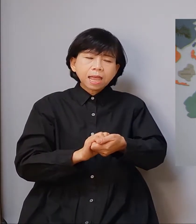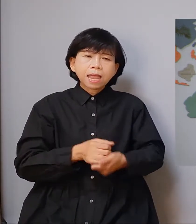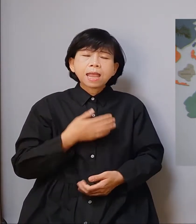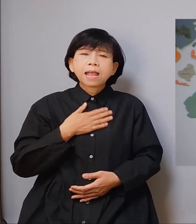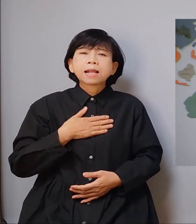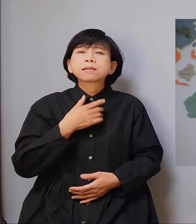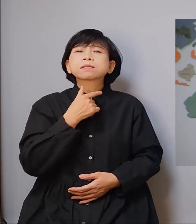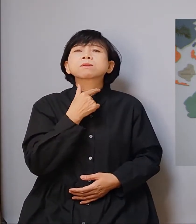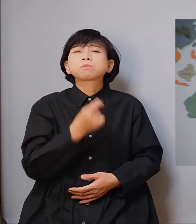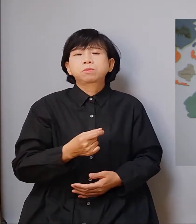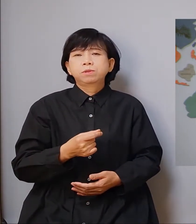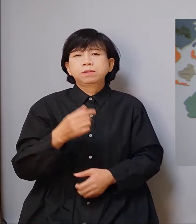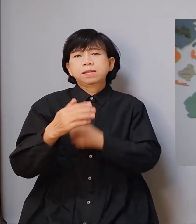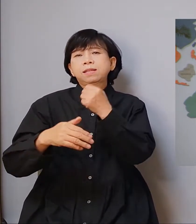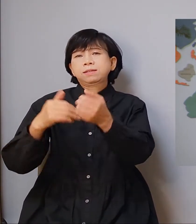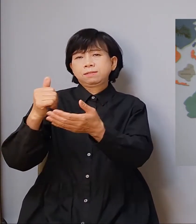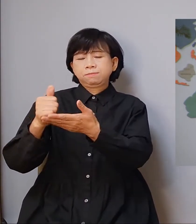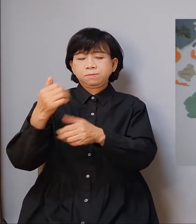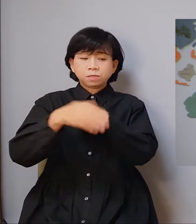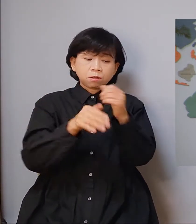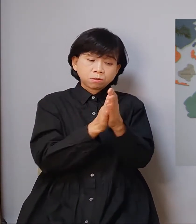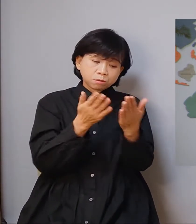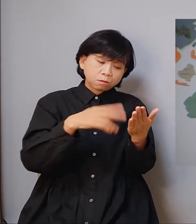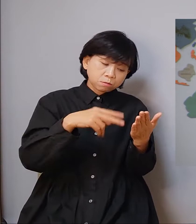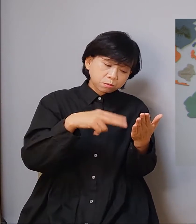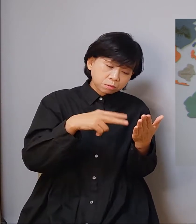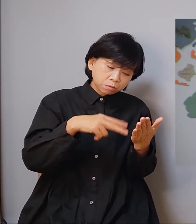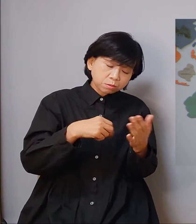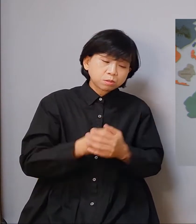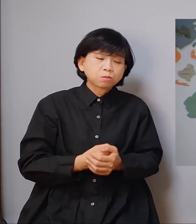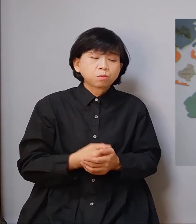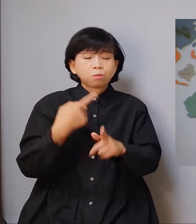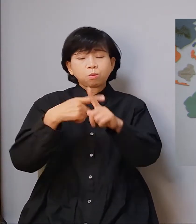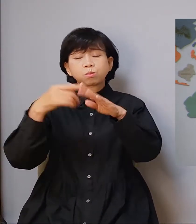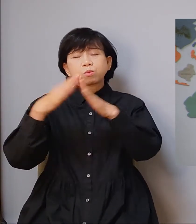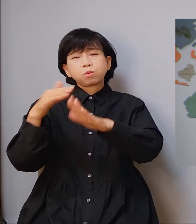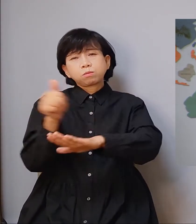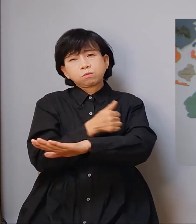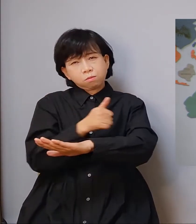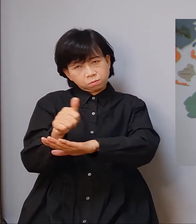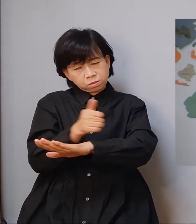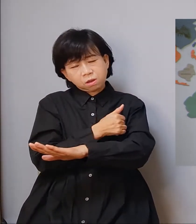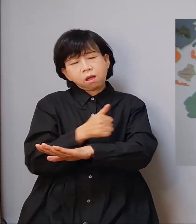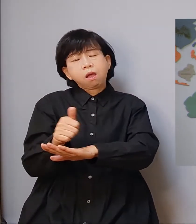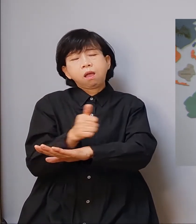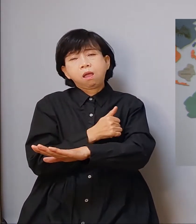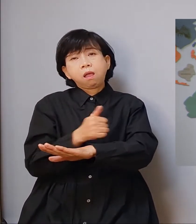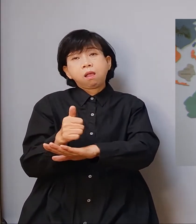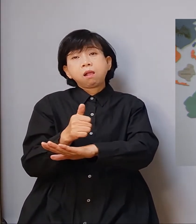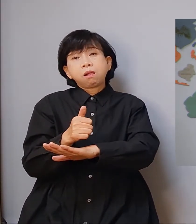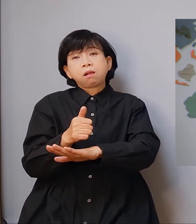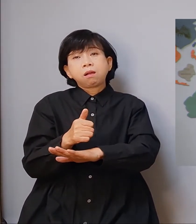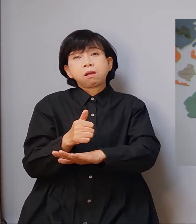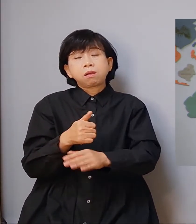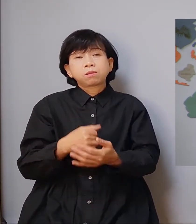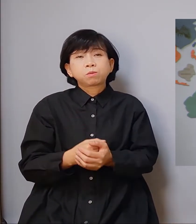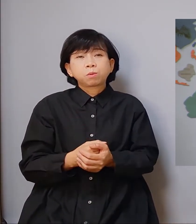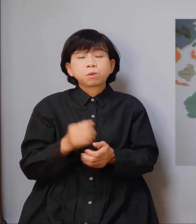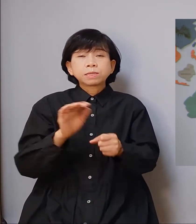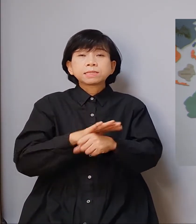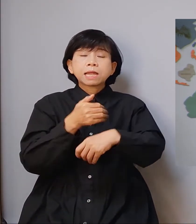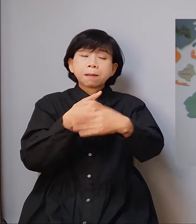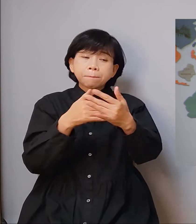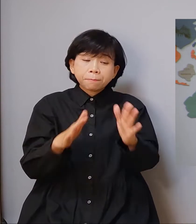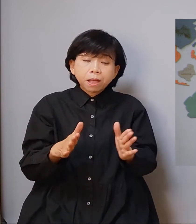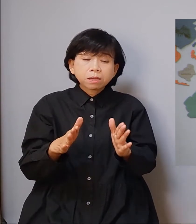원하시는 거예요. 성경도 잘 읽고 교회에도 출석을 잘 합니다. 교회 안에 소그룹이 있지요. 우리 교회는